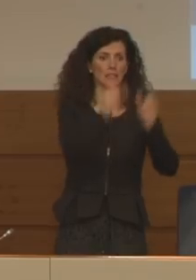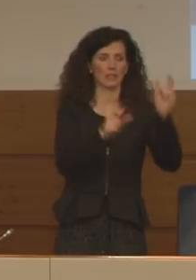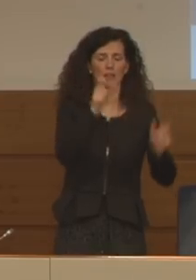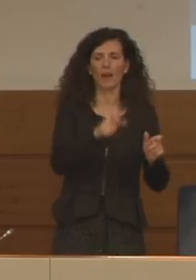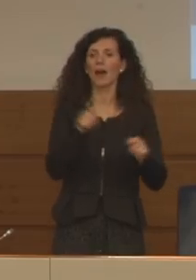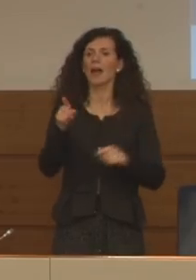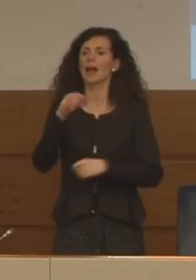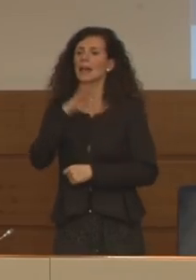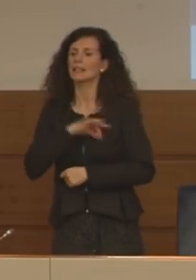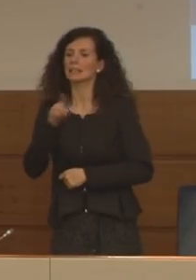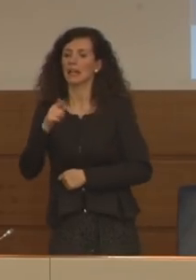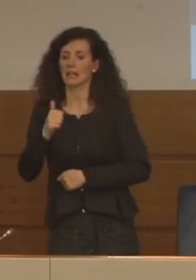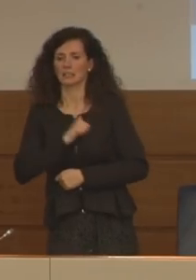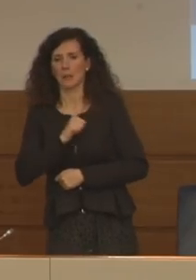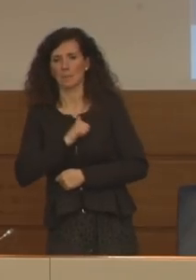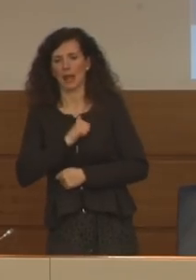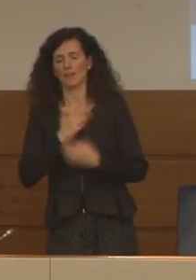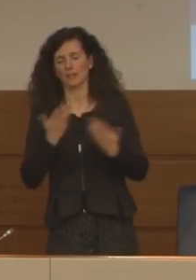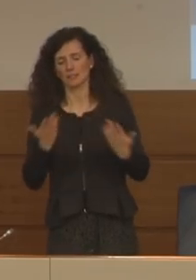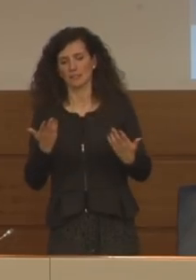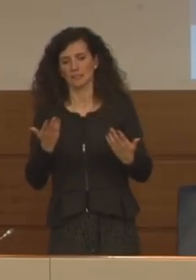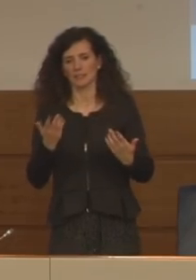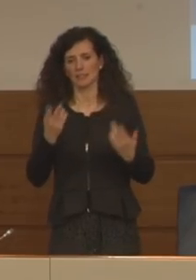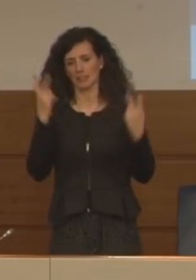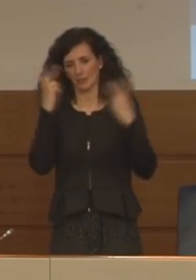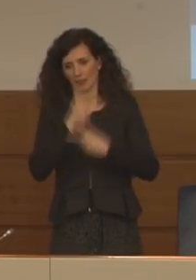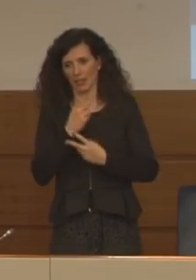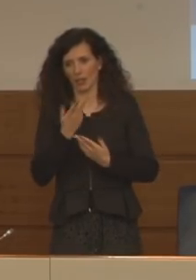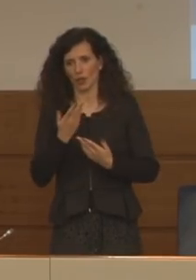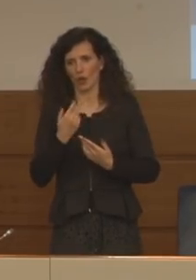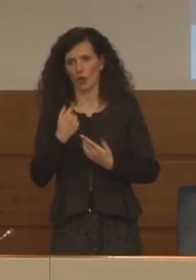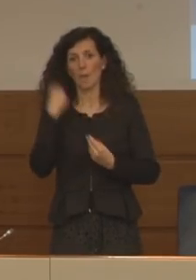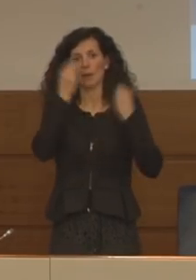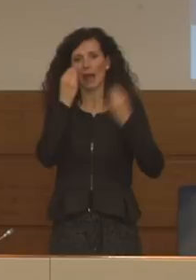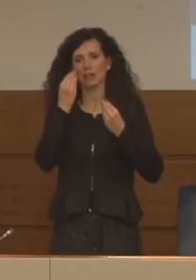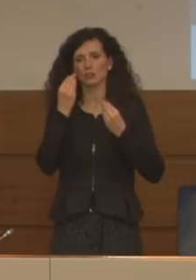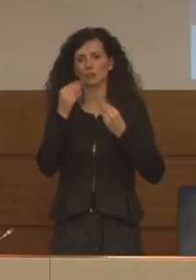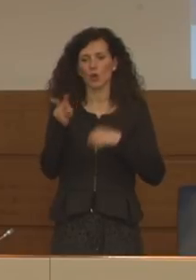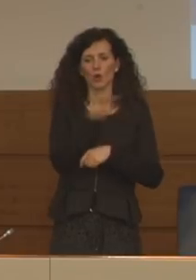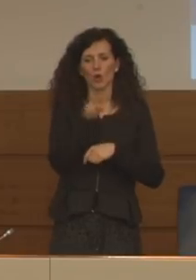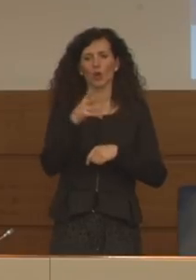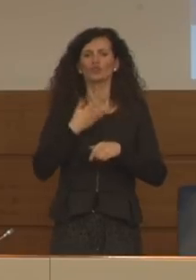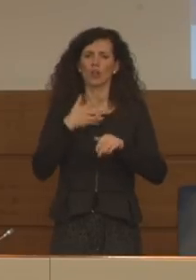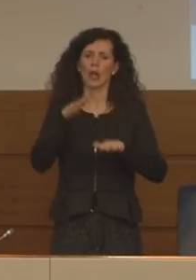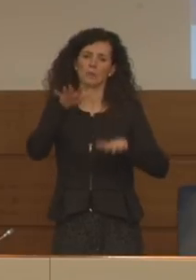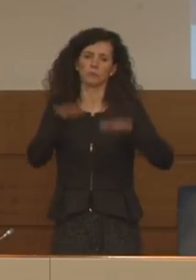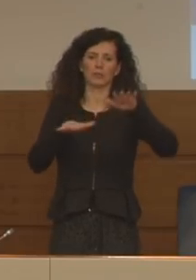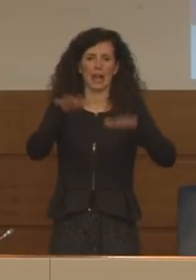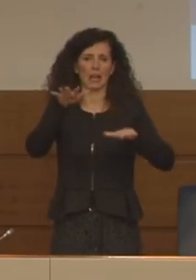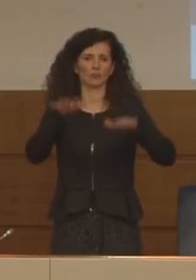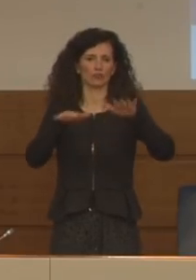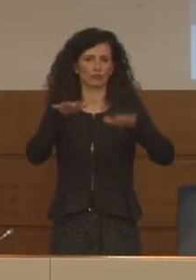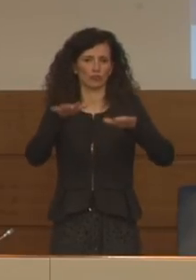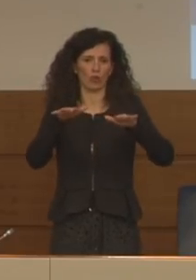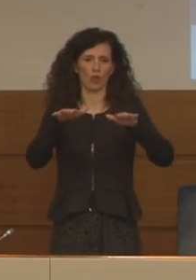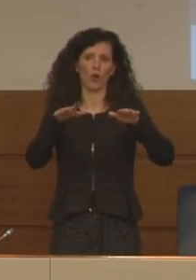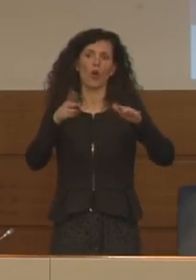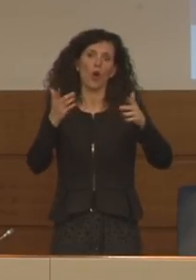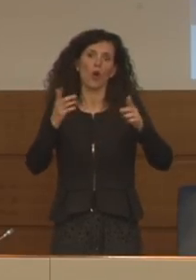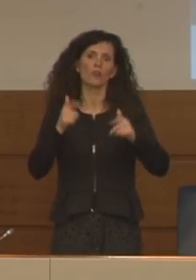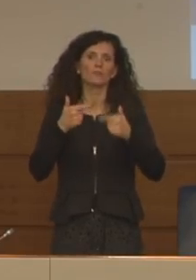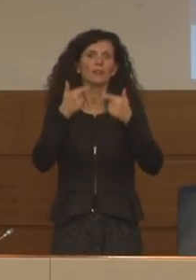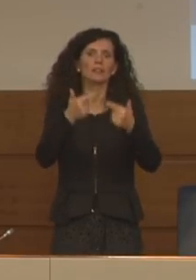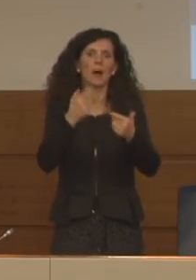privacy io credo che abbiamo trovato un ottimo bilanciamento e a prevalere deve essere interesse per la salute